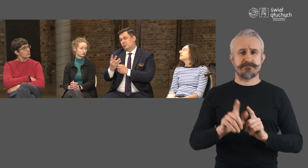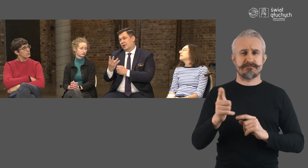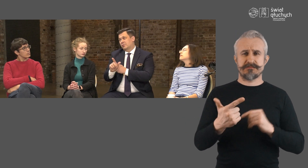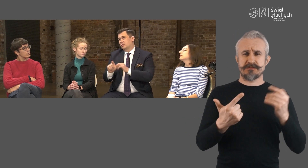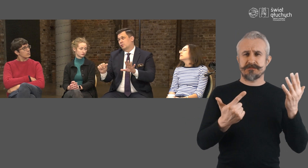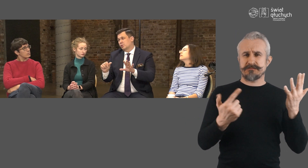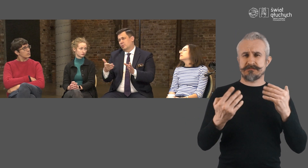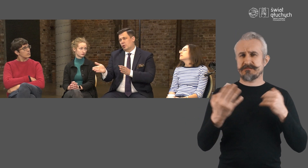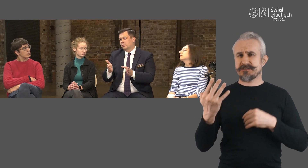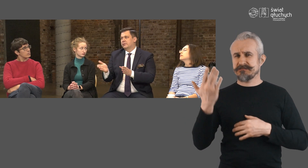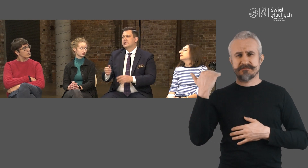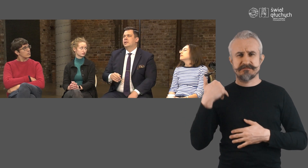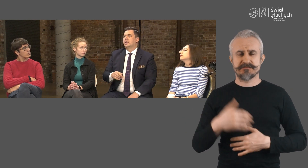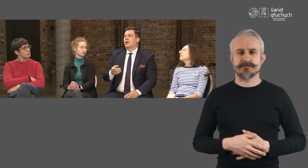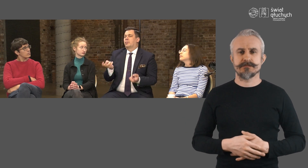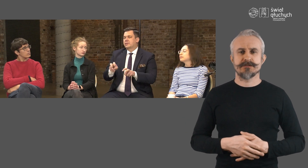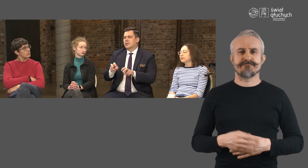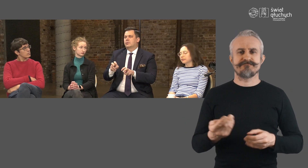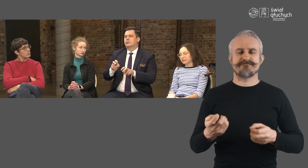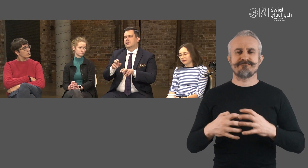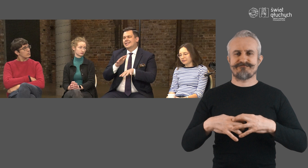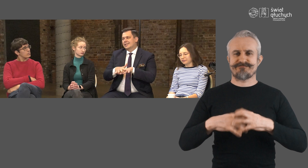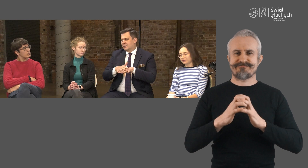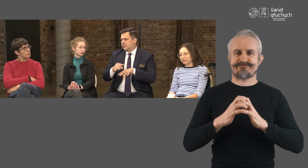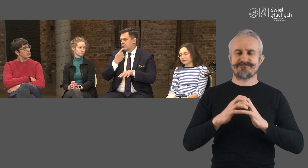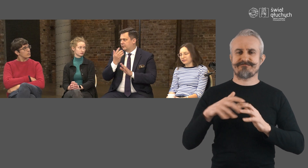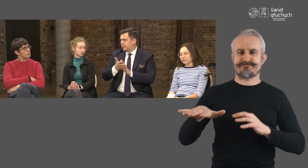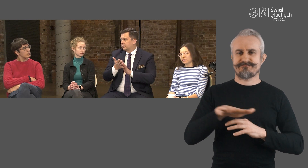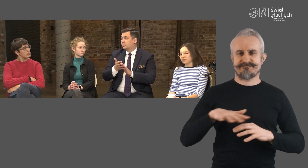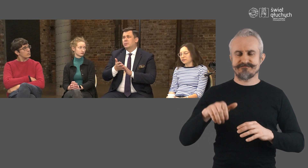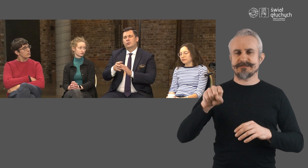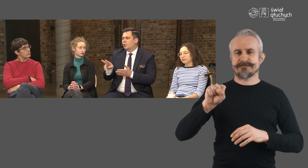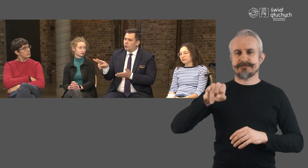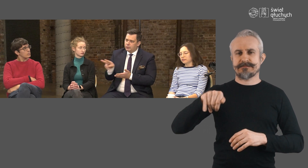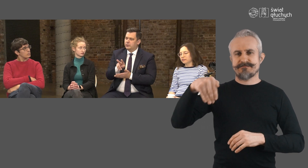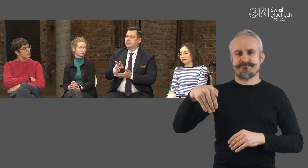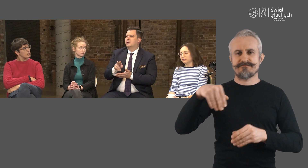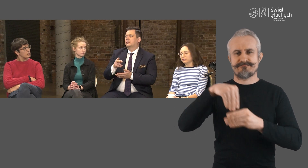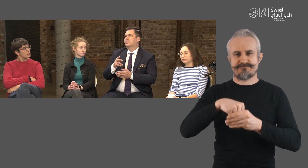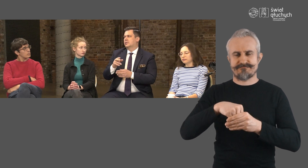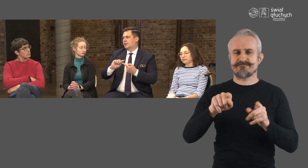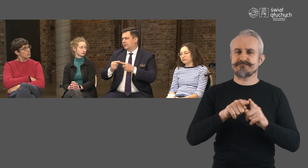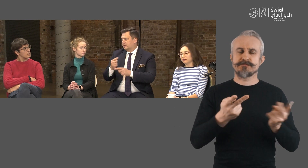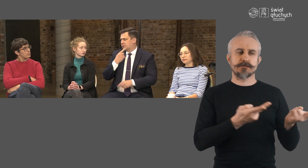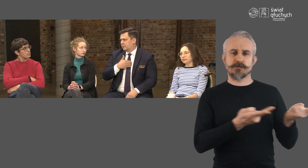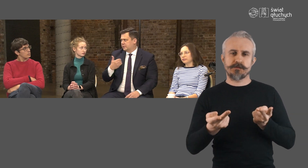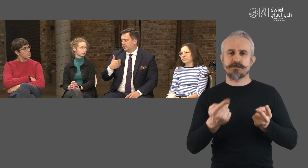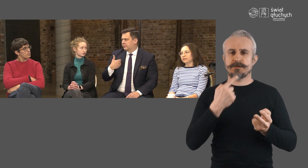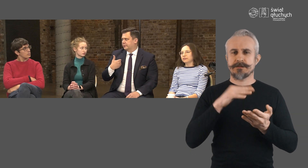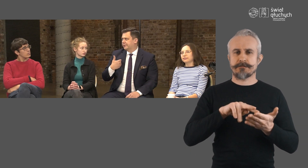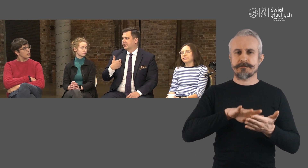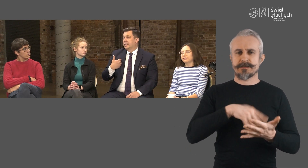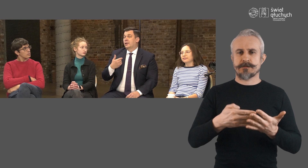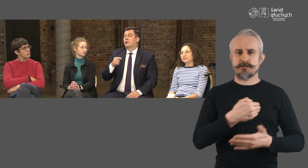w 1974-1976 roku mniej więcej powstał system językowo-migowy, który był równo wzięty z gramatyką języka